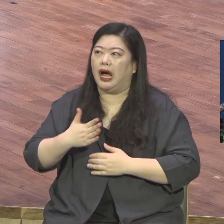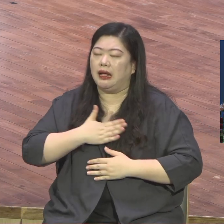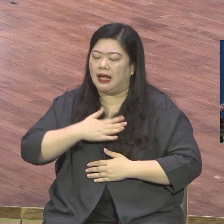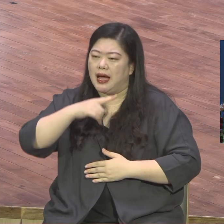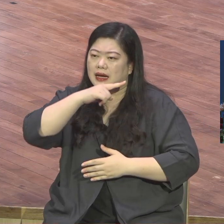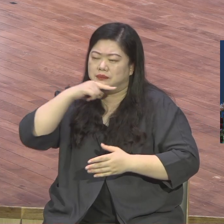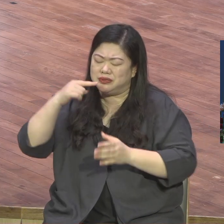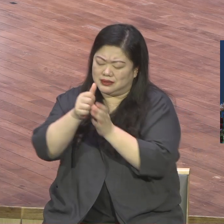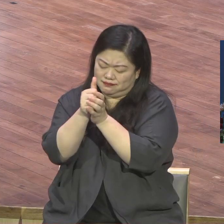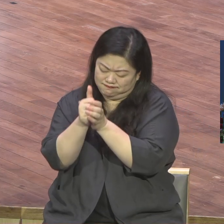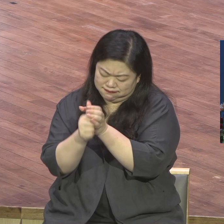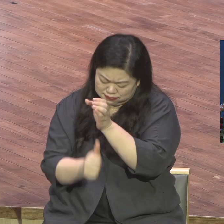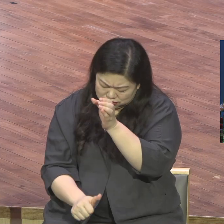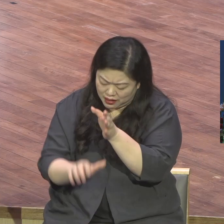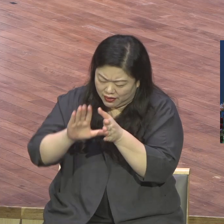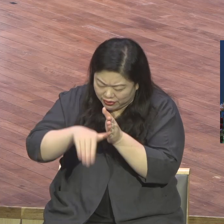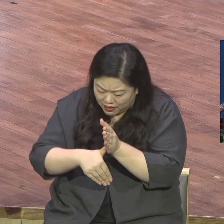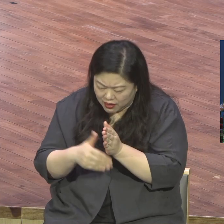그걸 입혀줬어요.